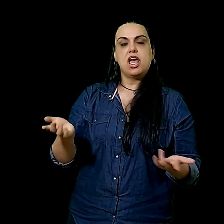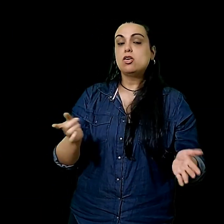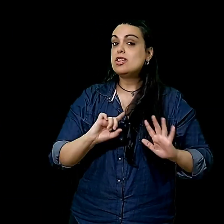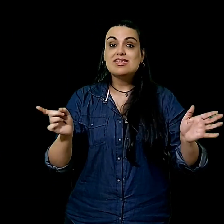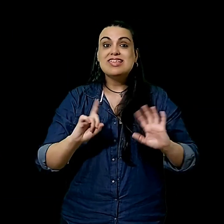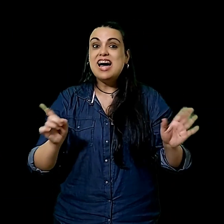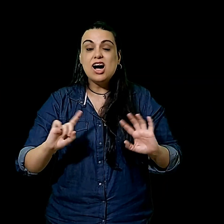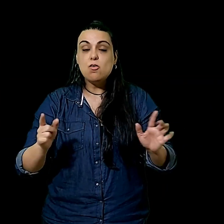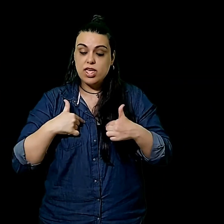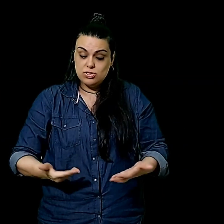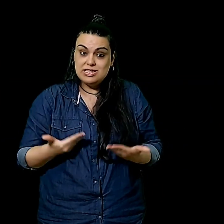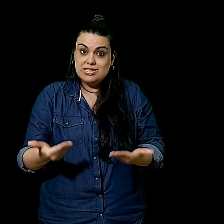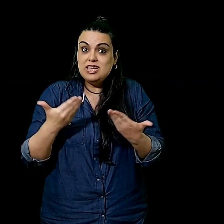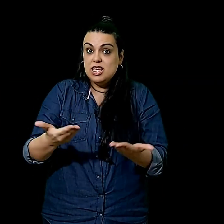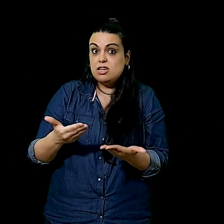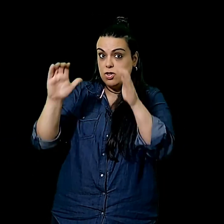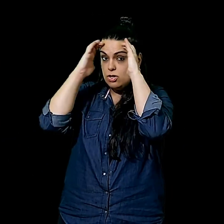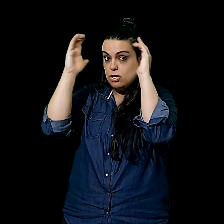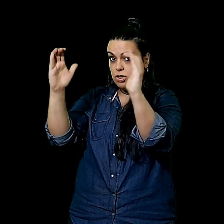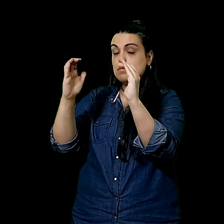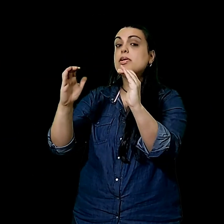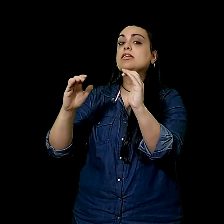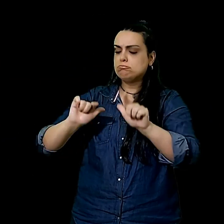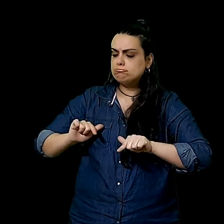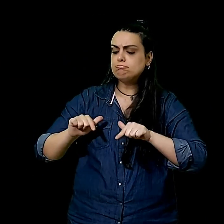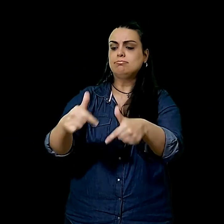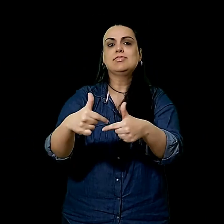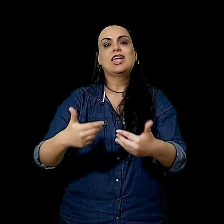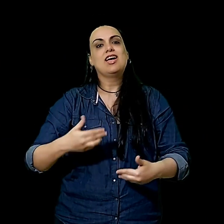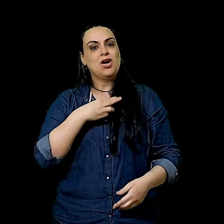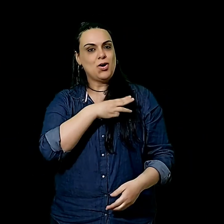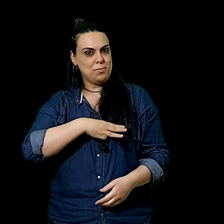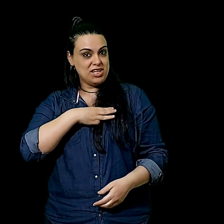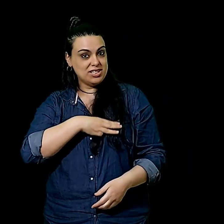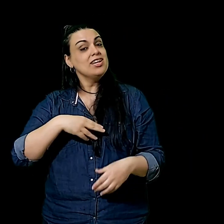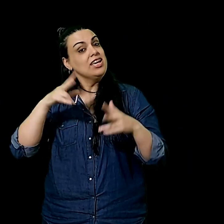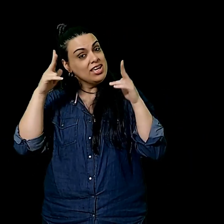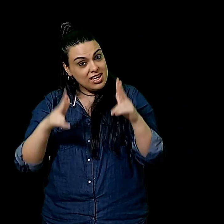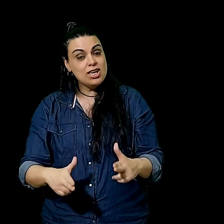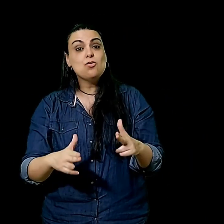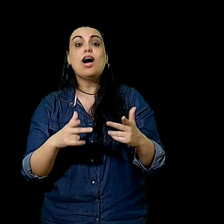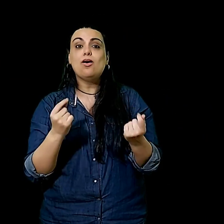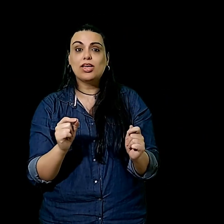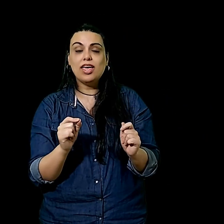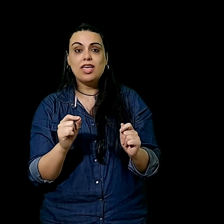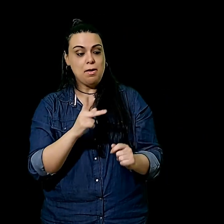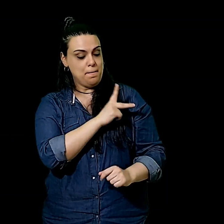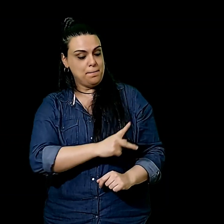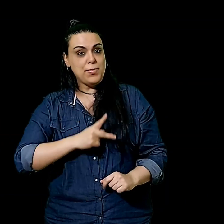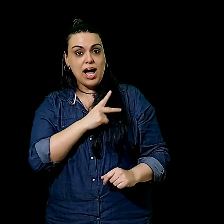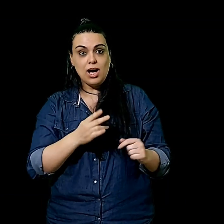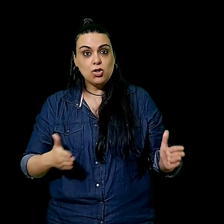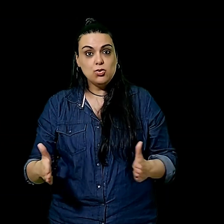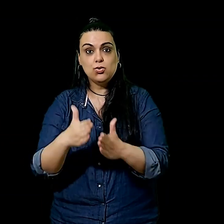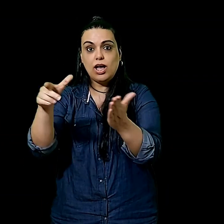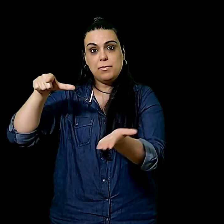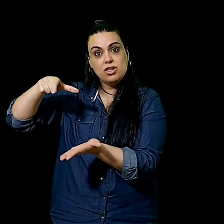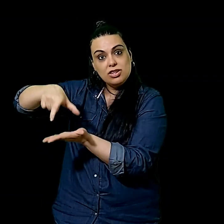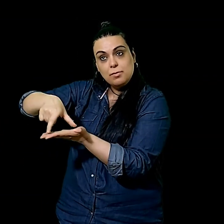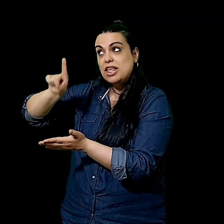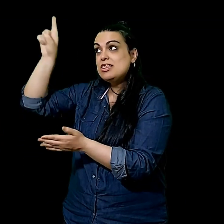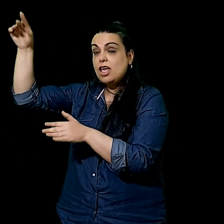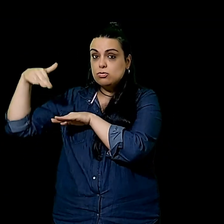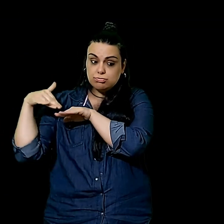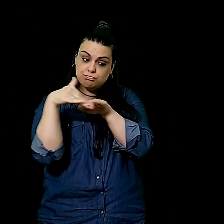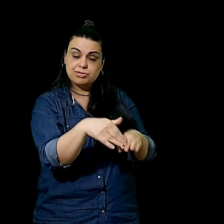E isso comprova o que o Senhor falou desde o dia em que ele chamou, quando encontrou Paulo no caminho de Damasco. Dizendo, não para ele, mas para